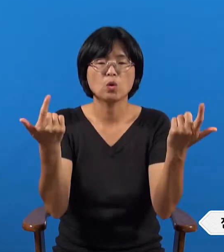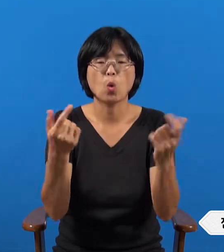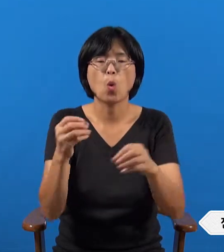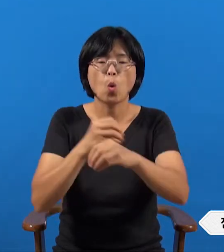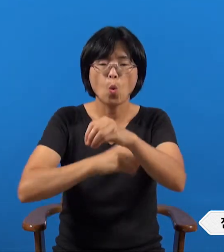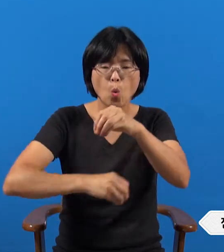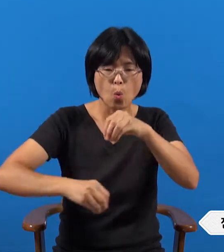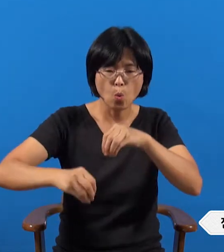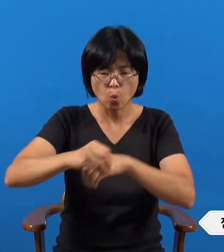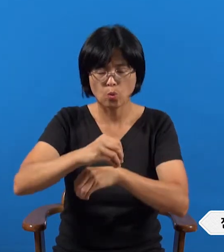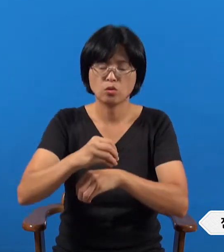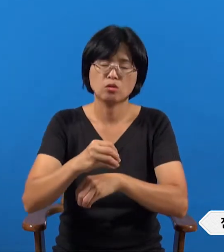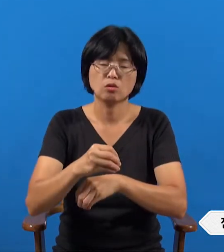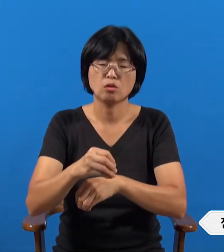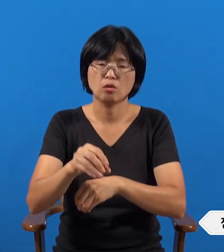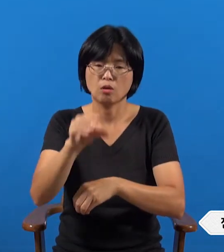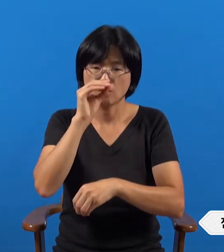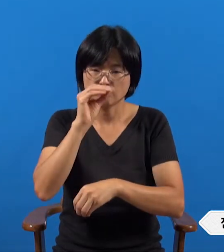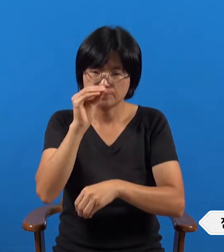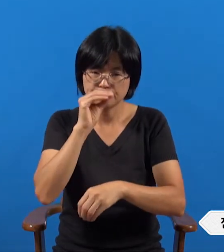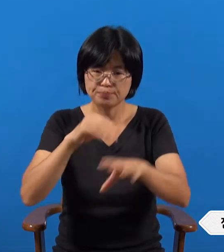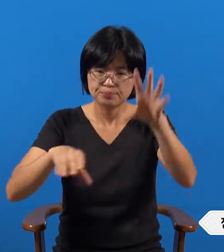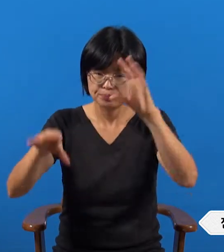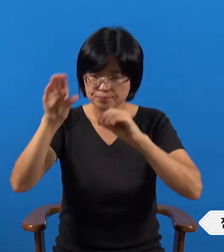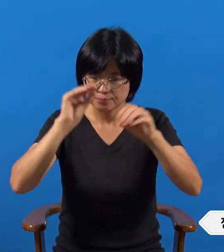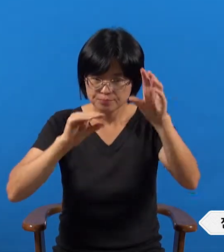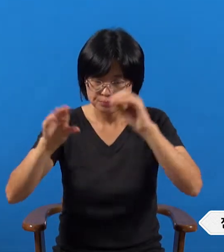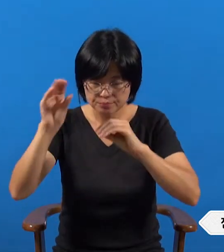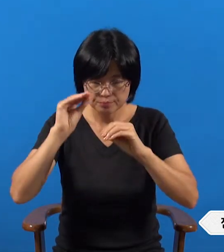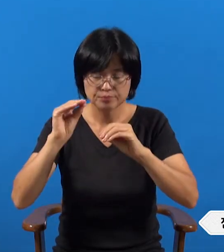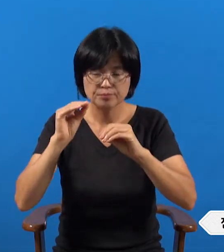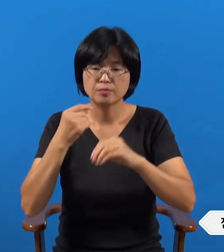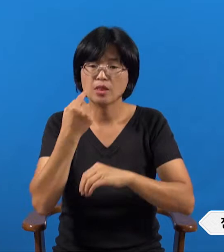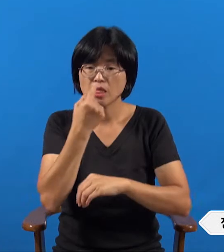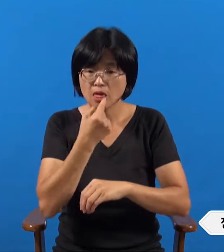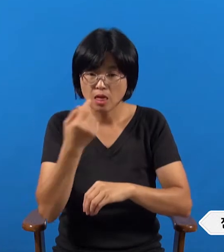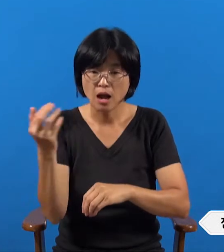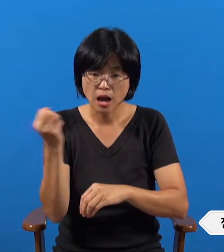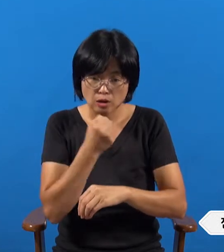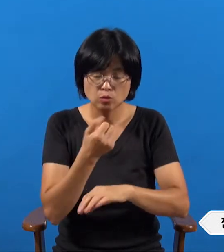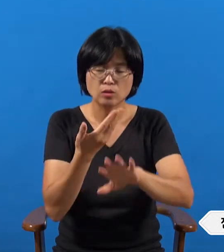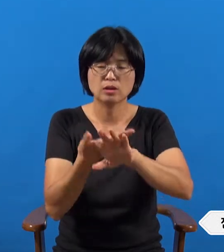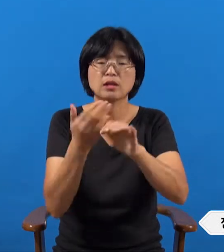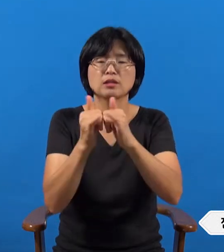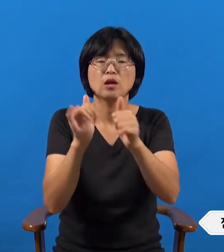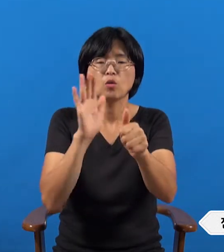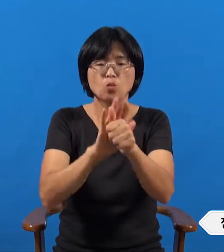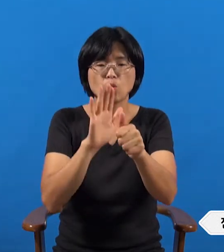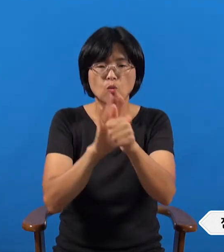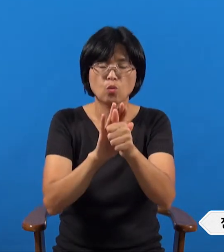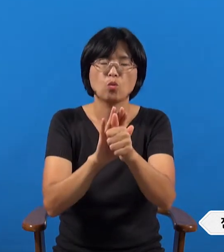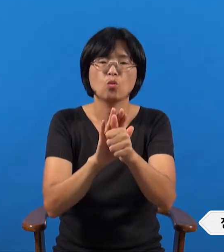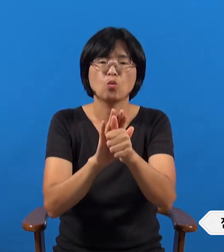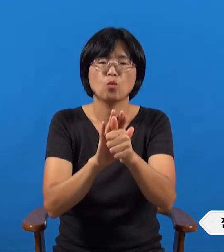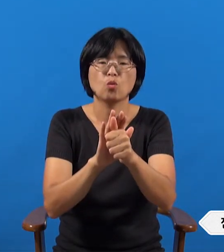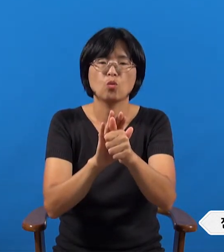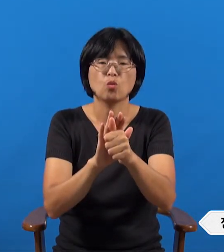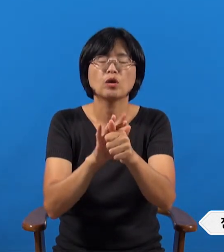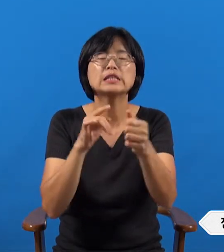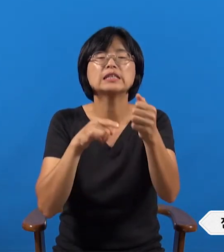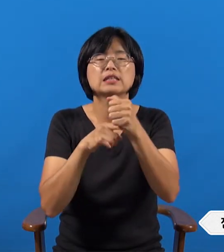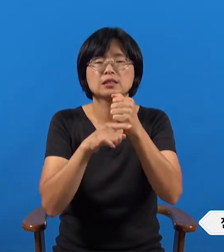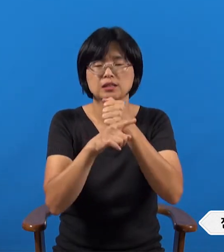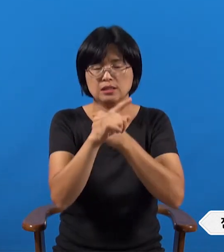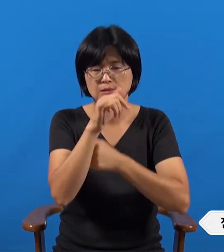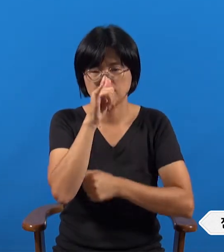아니라, 오히려 그 가르침을 받은 혀로 가르치게 해달라고, 돕게 해달라고 말씀하고